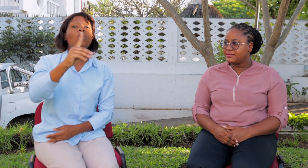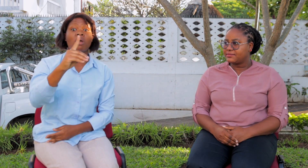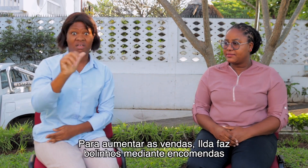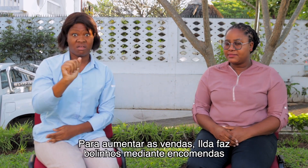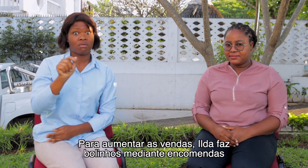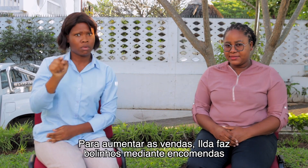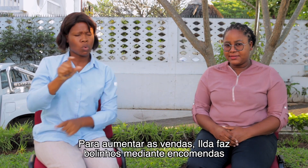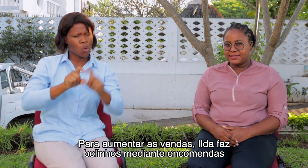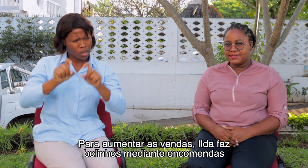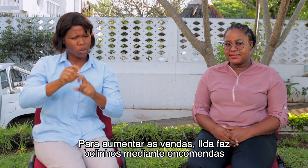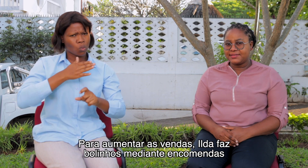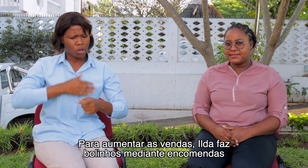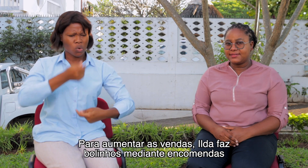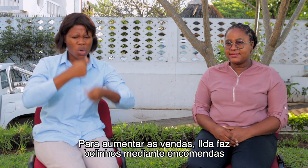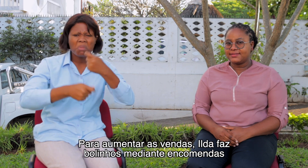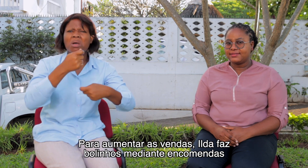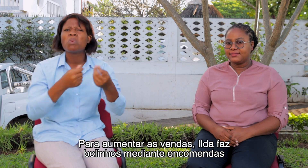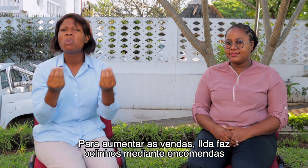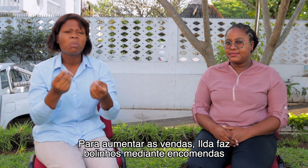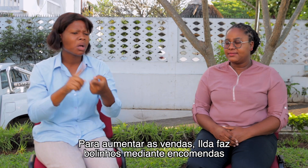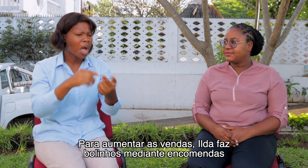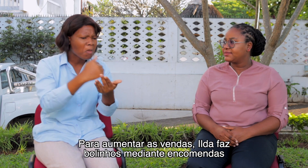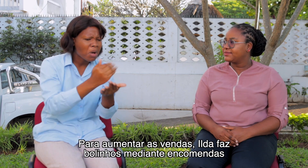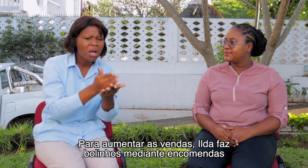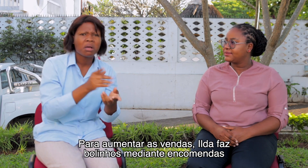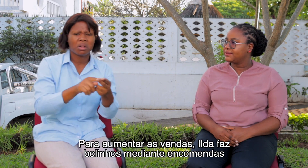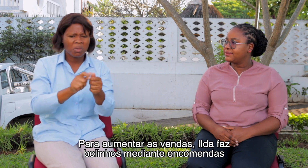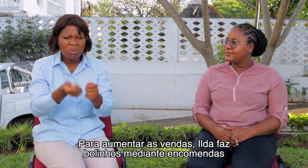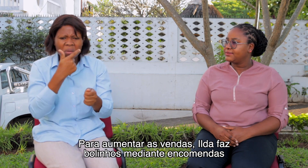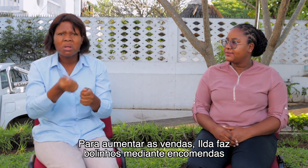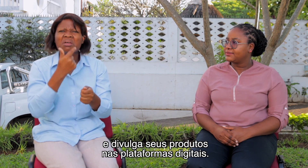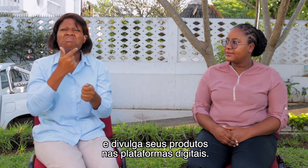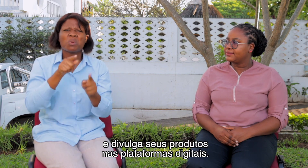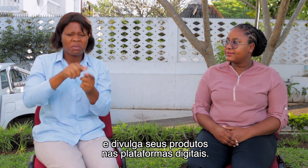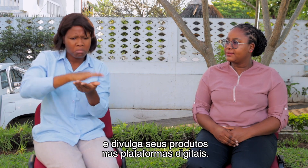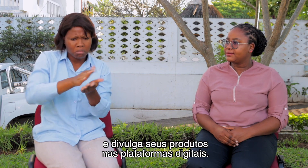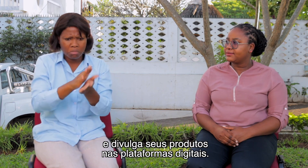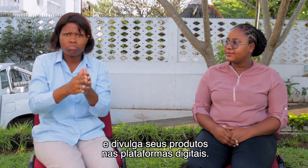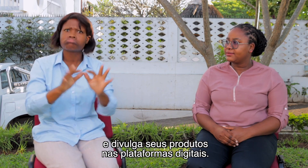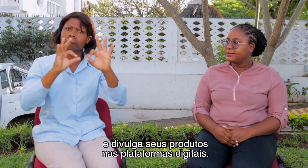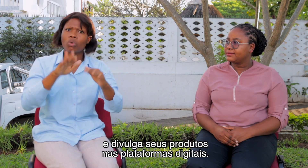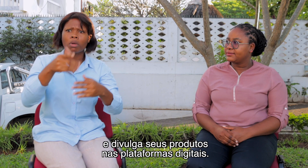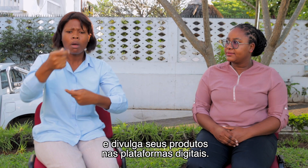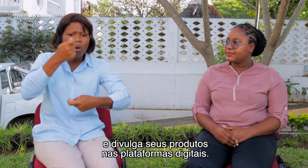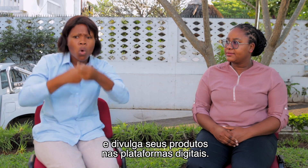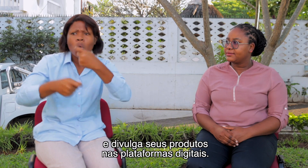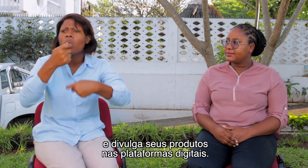Para aumentar as vendas, Hilda faz bolinhos mediante encomendas e divulga seus produtos nas plataformas digitais.